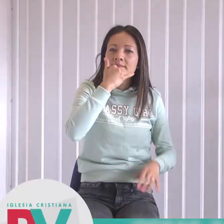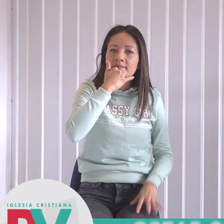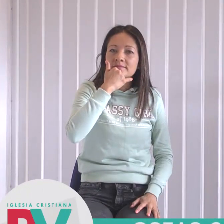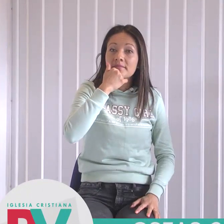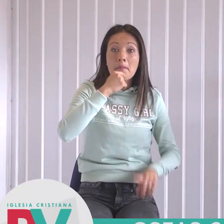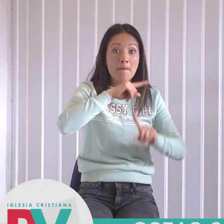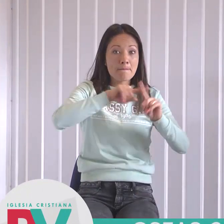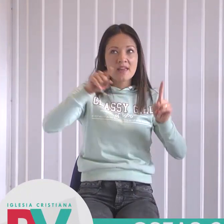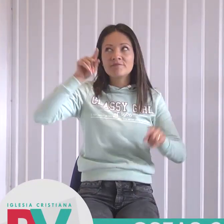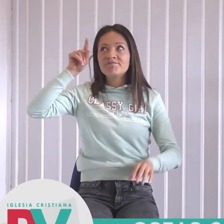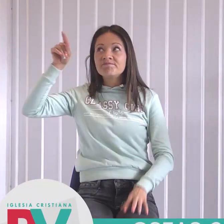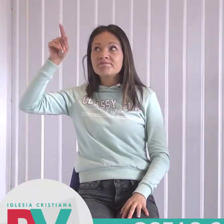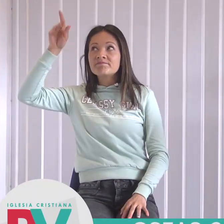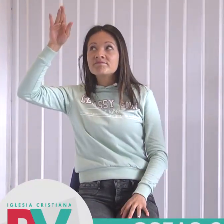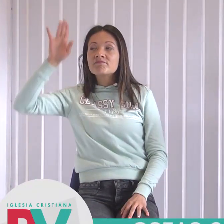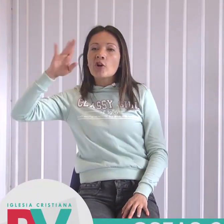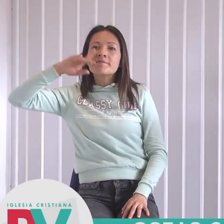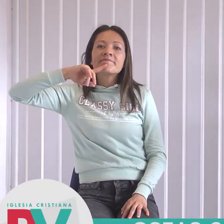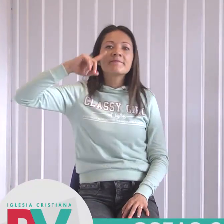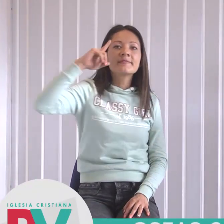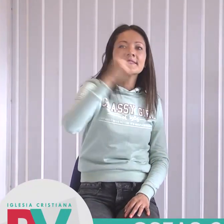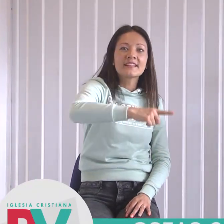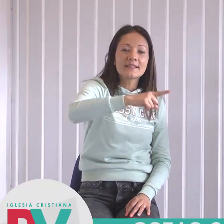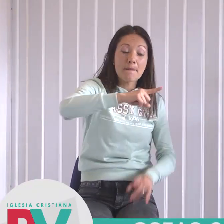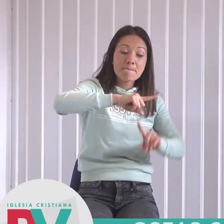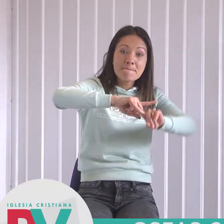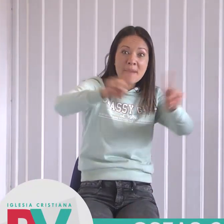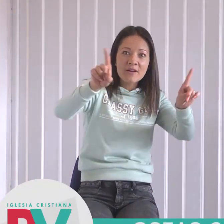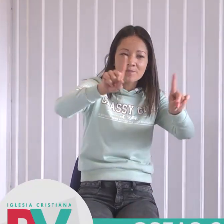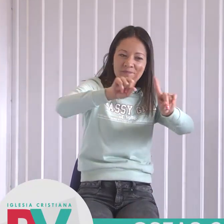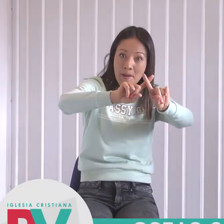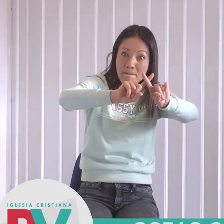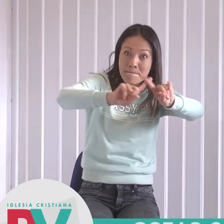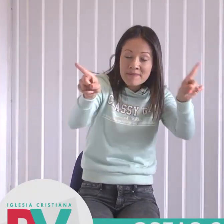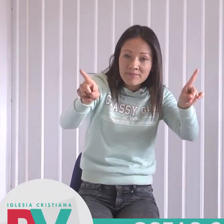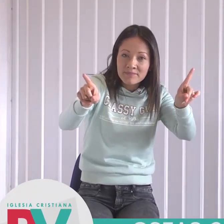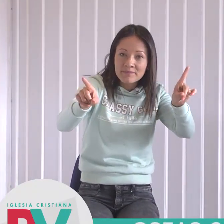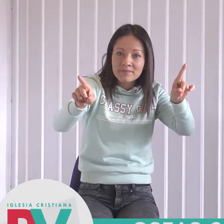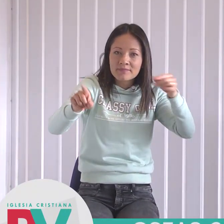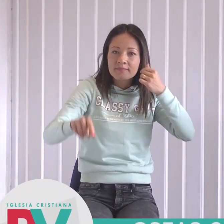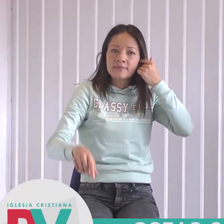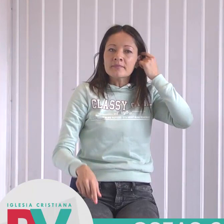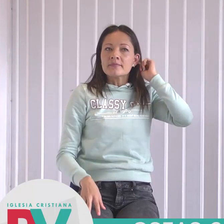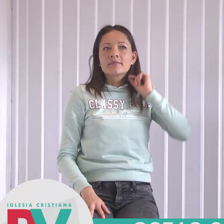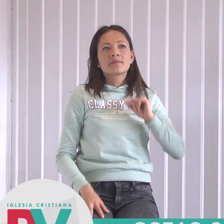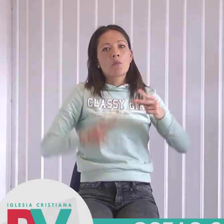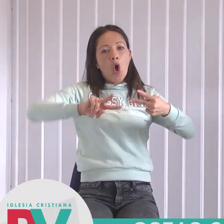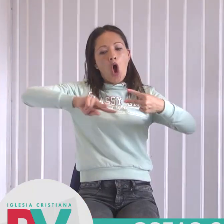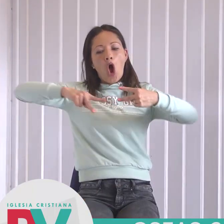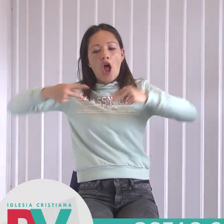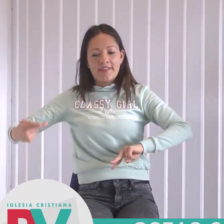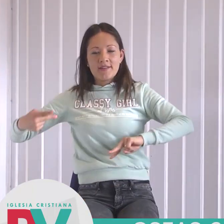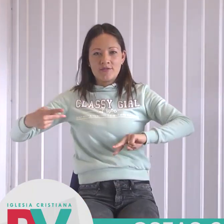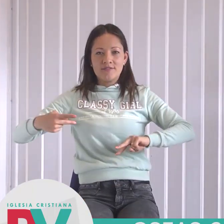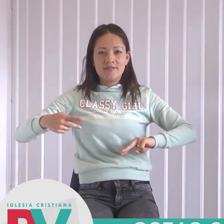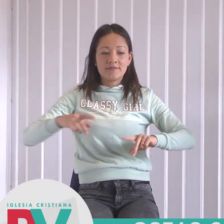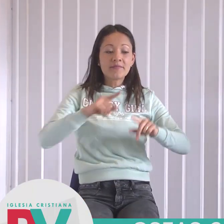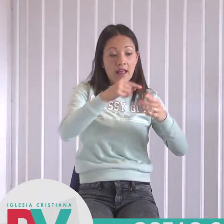que yo, dice el Señor. Cuando dice un pero, es que le está colocando como el opuesto, el